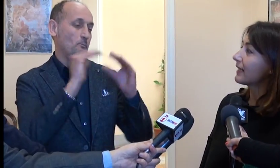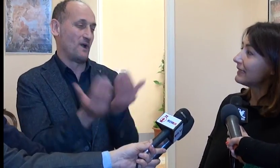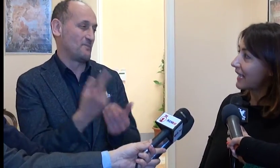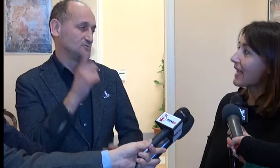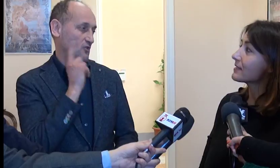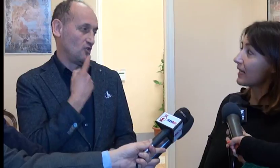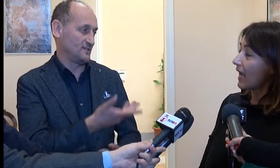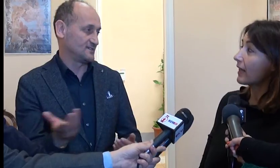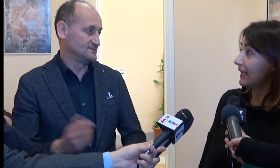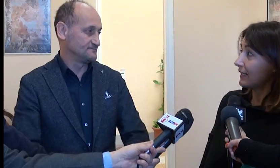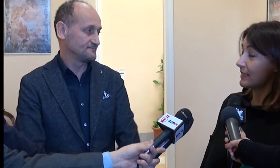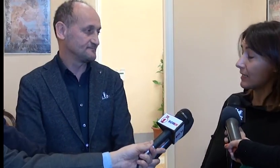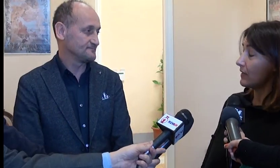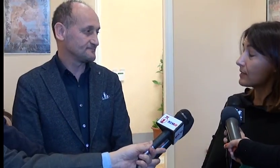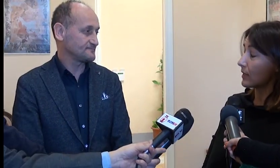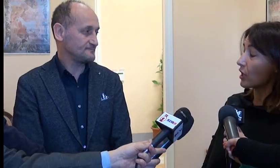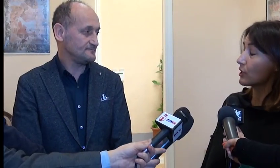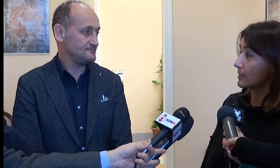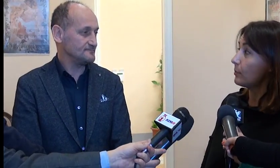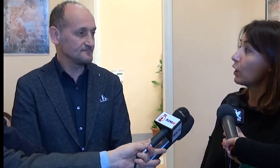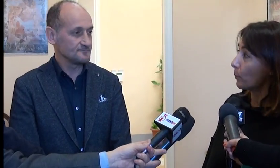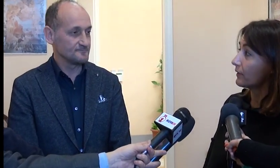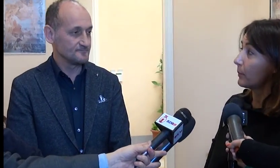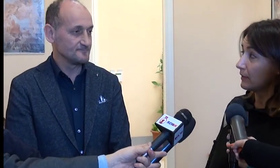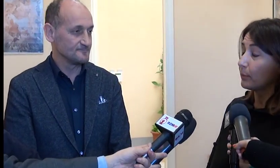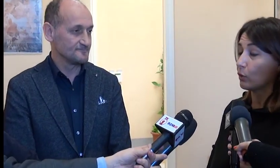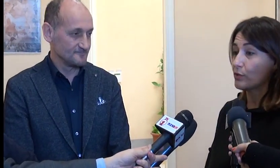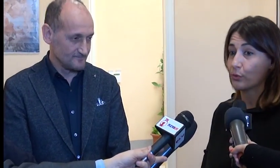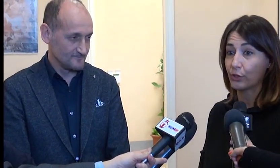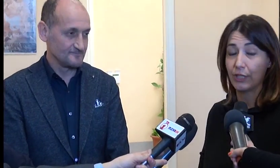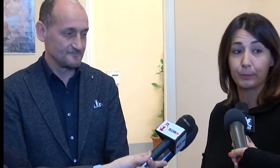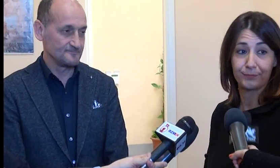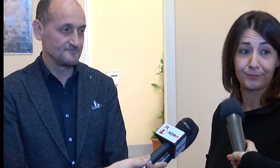possibilità di che i servizi siano accessibili completamente per noi sordi.